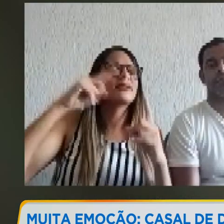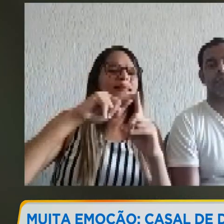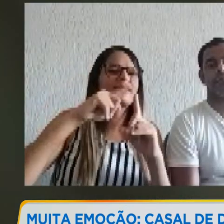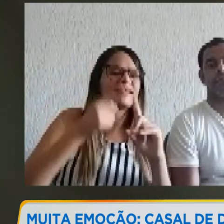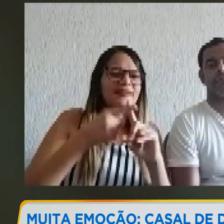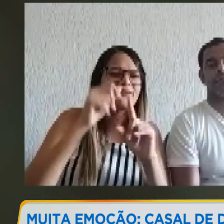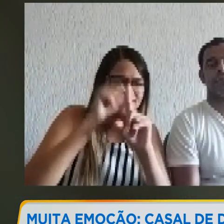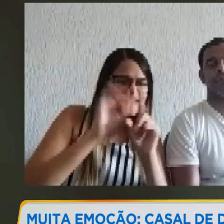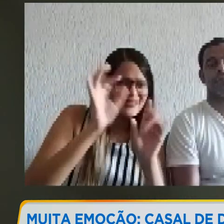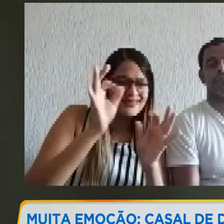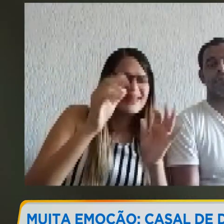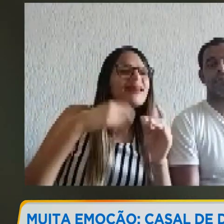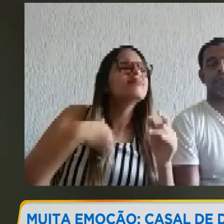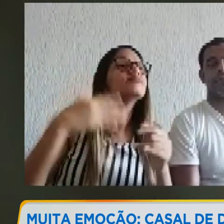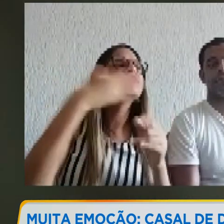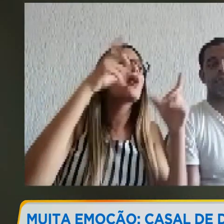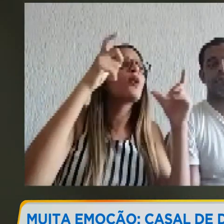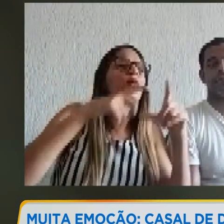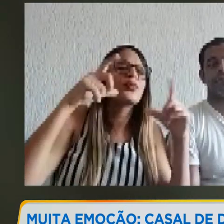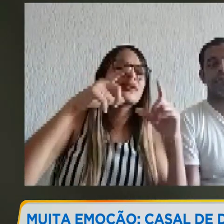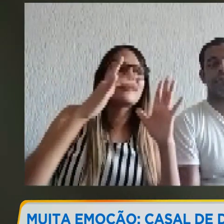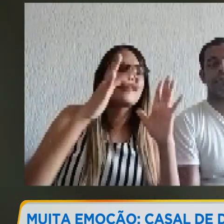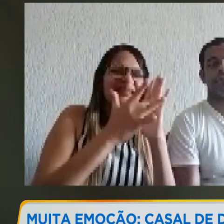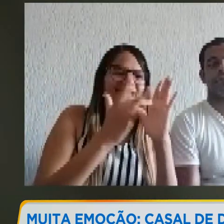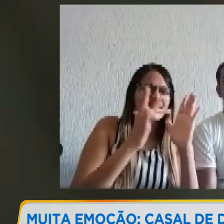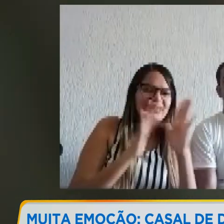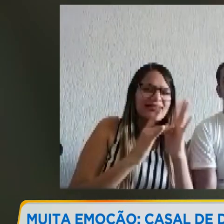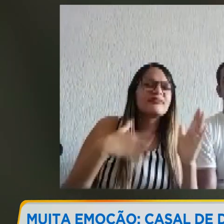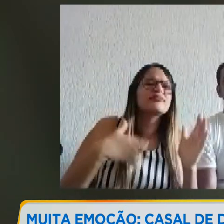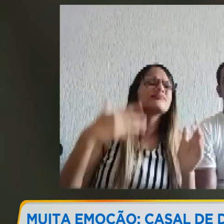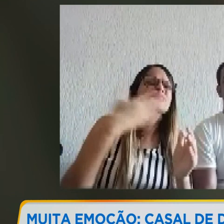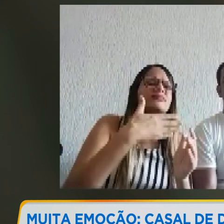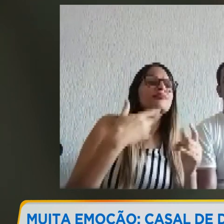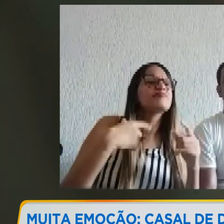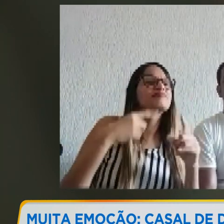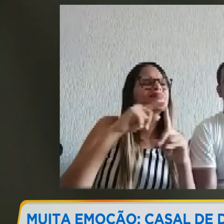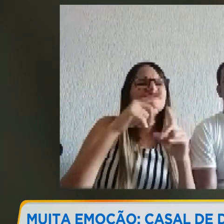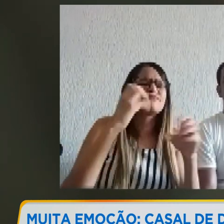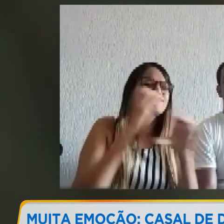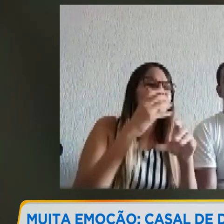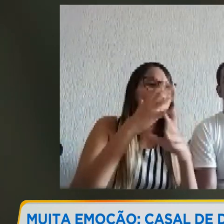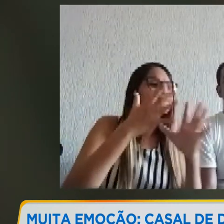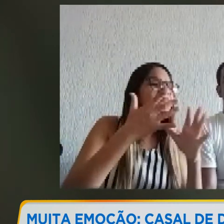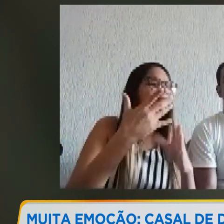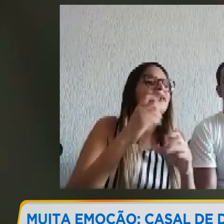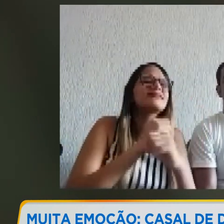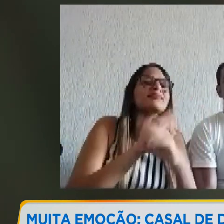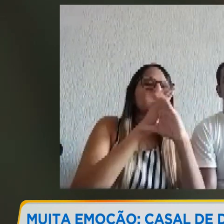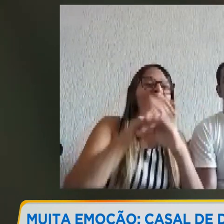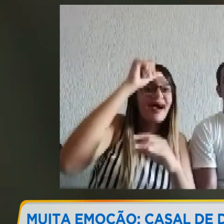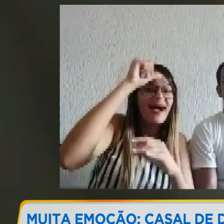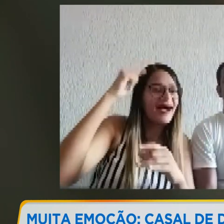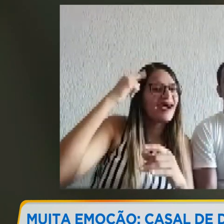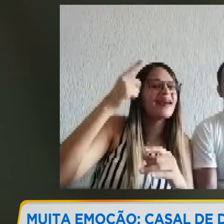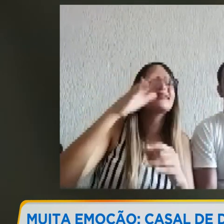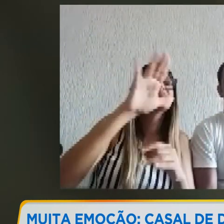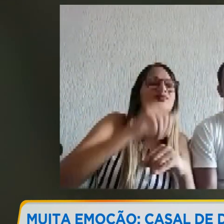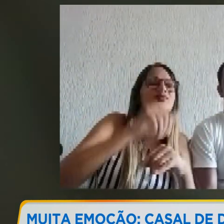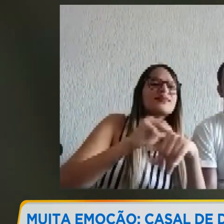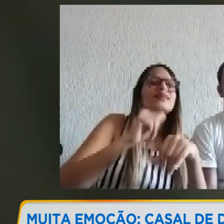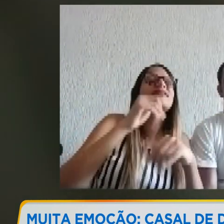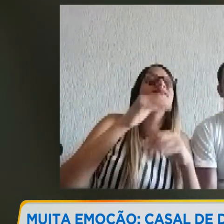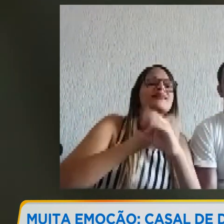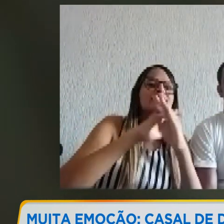me ajuda a conversar com a Girlene sobre a experiência que teve. Ela chegou ao posto de saúde, ela sentiu